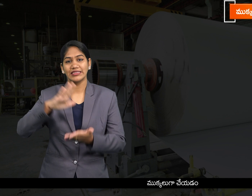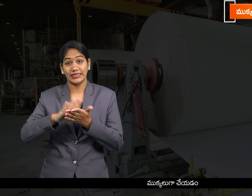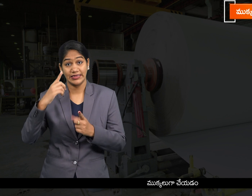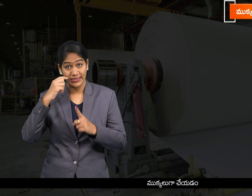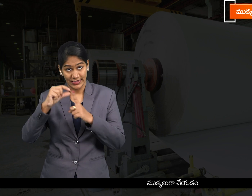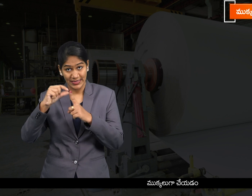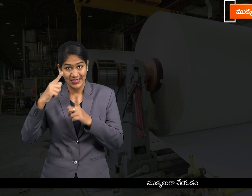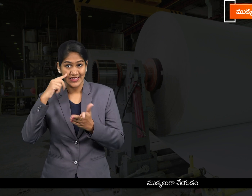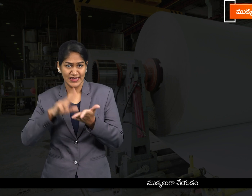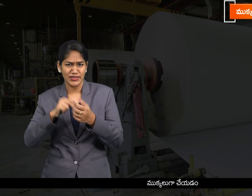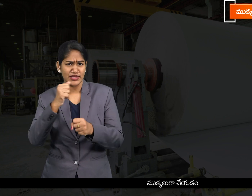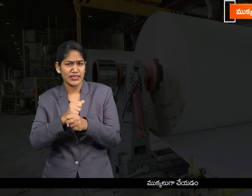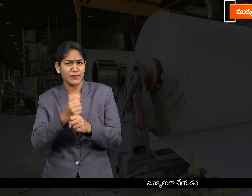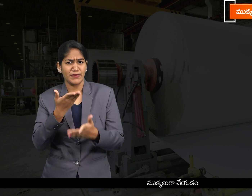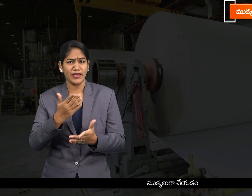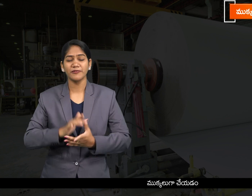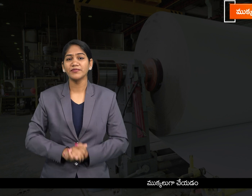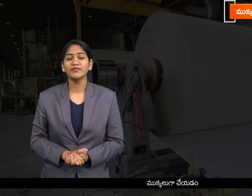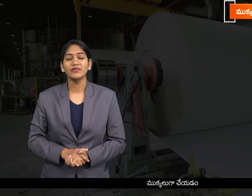ముక్కలుగా చేయటం.